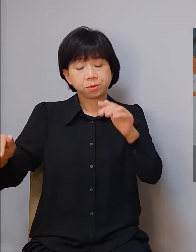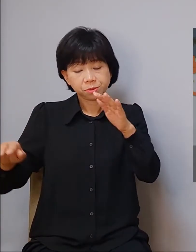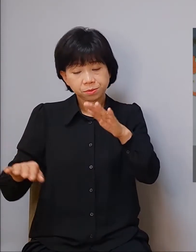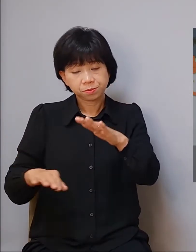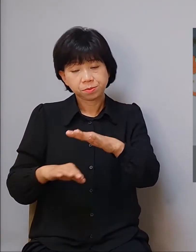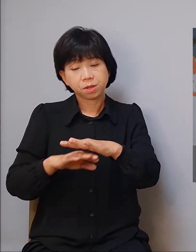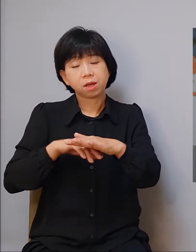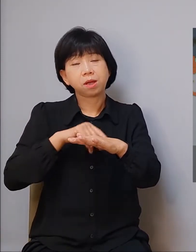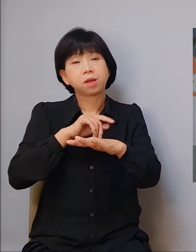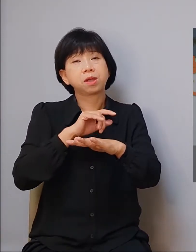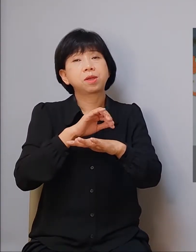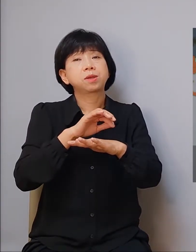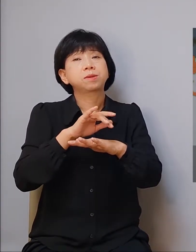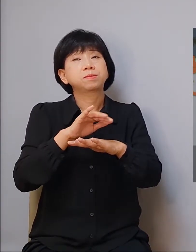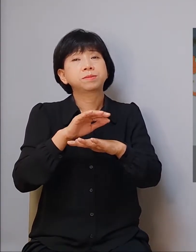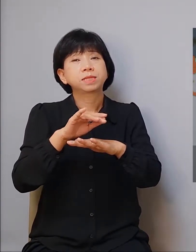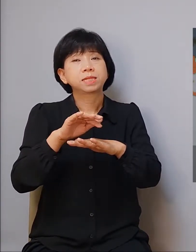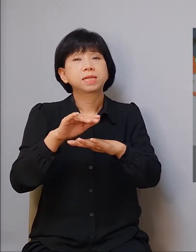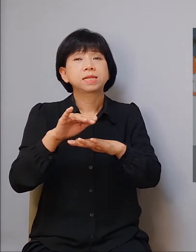기쁨